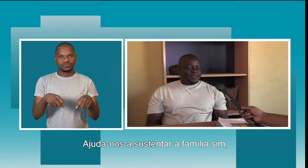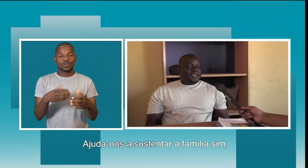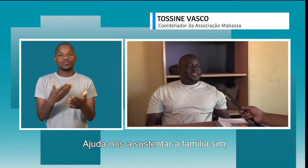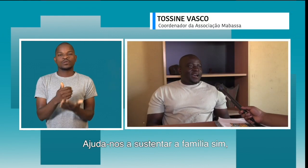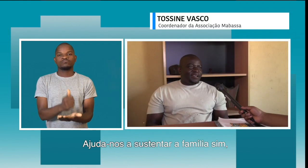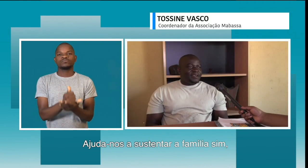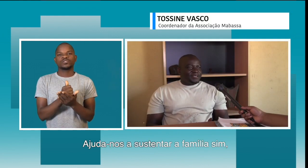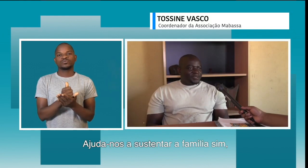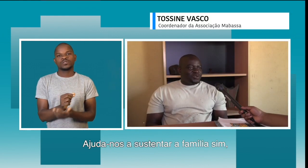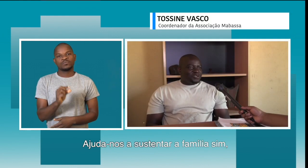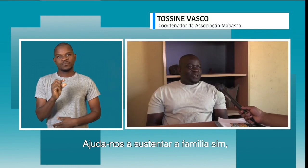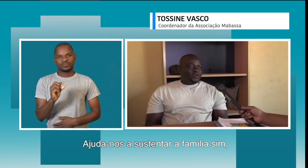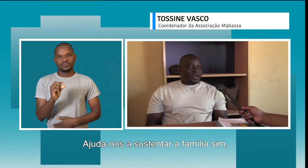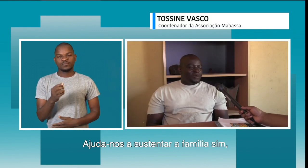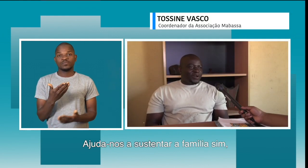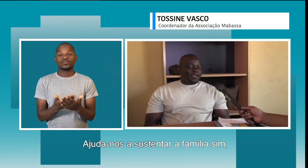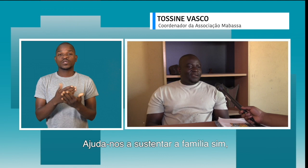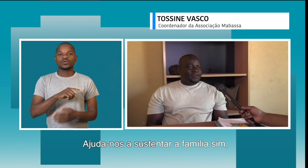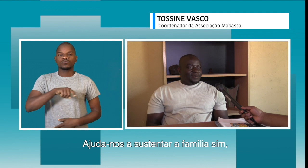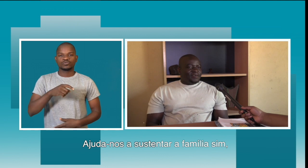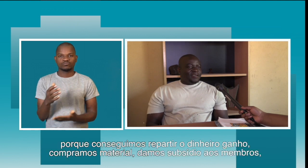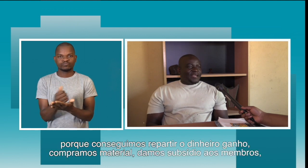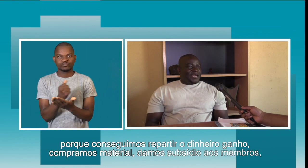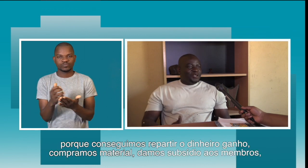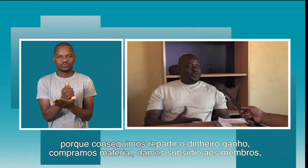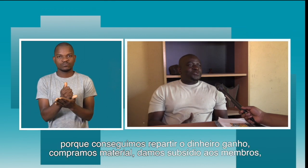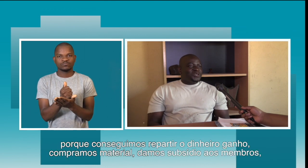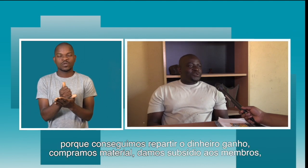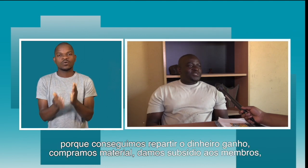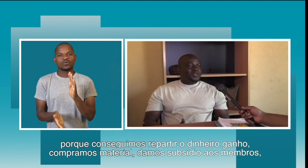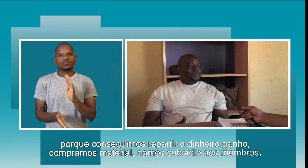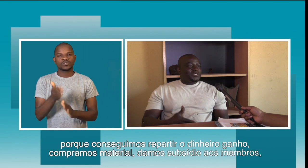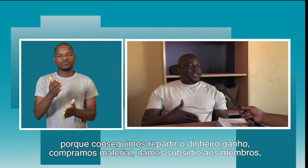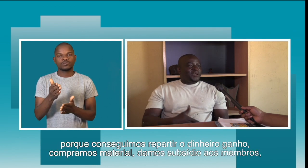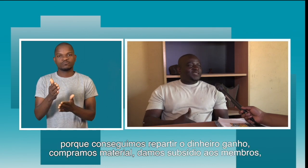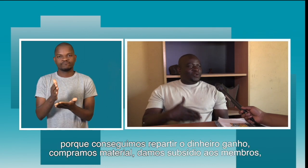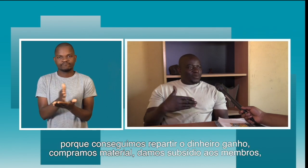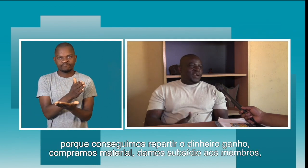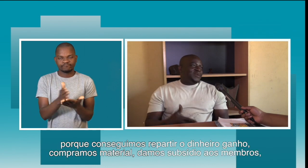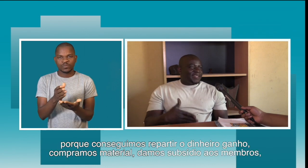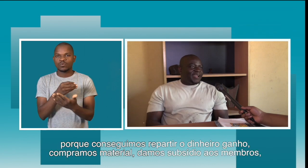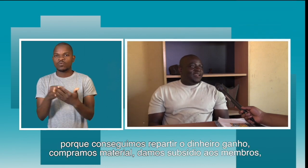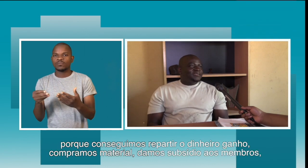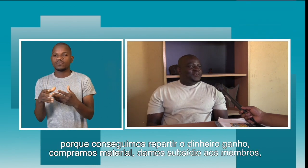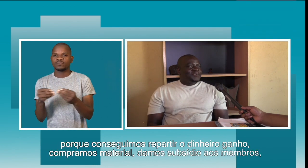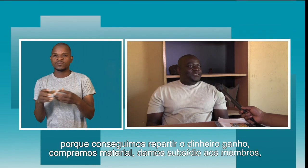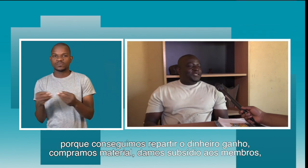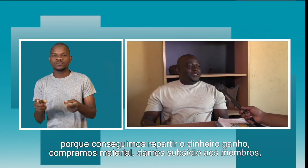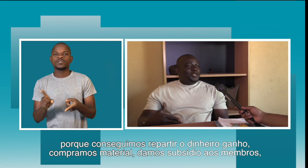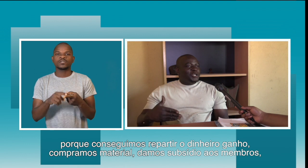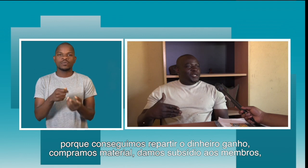nessa área nos ajuda um bocado, porque aquilo que nós conseguimos, conseguimos repartir compra de material